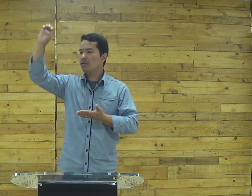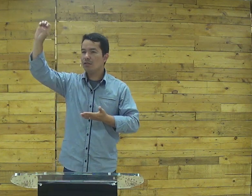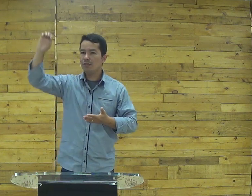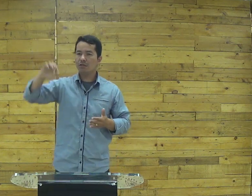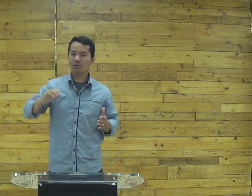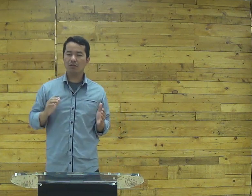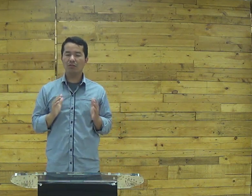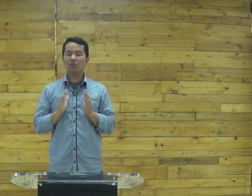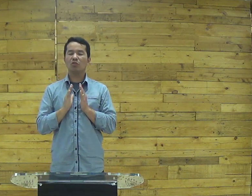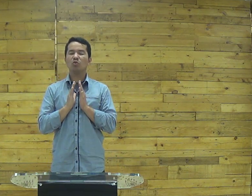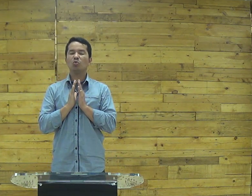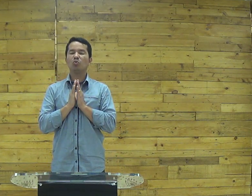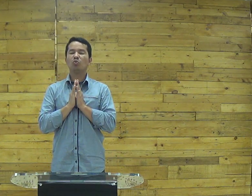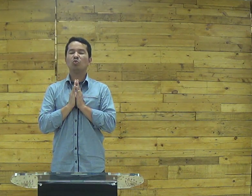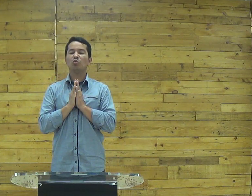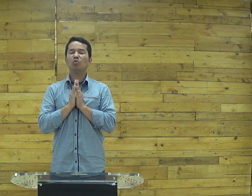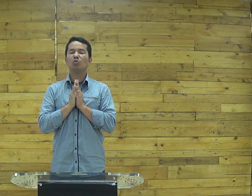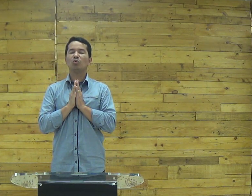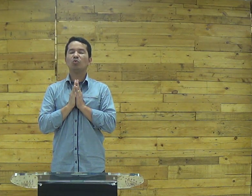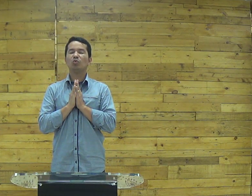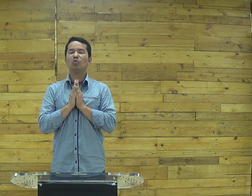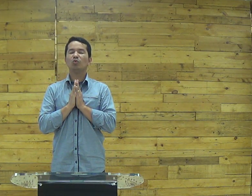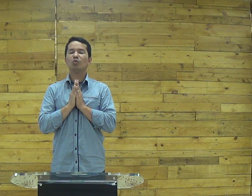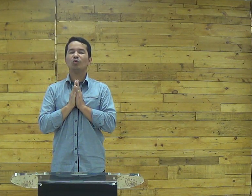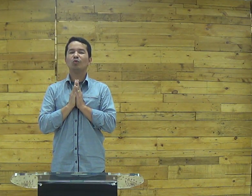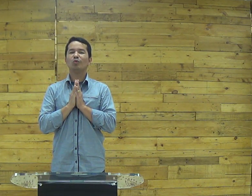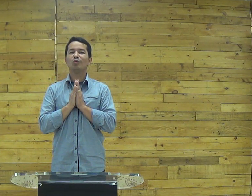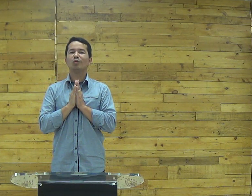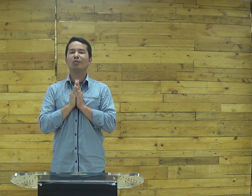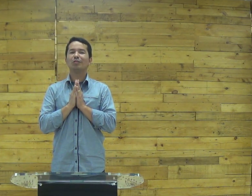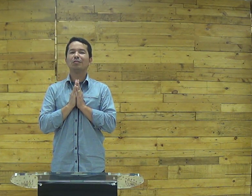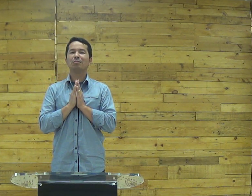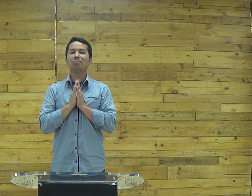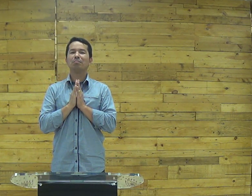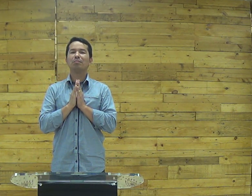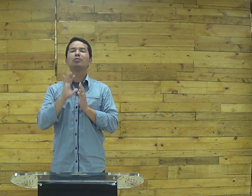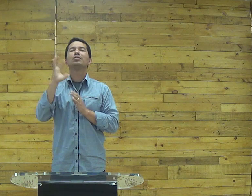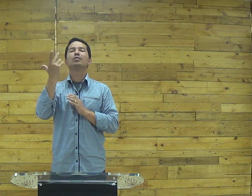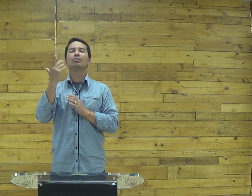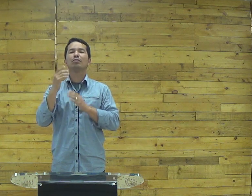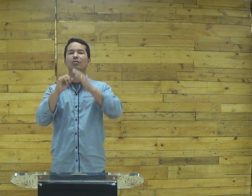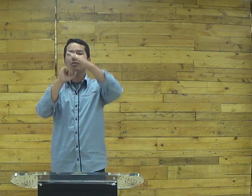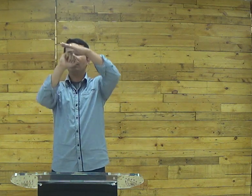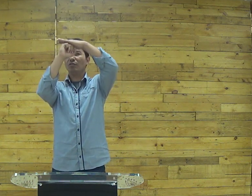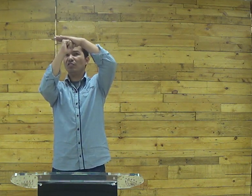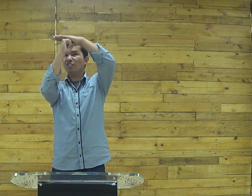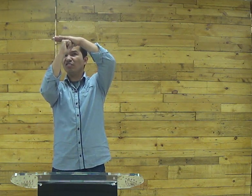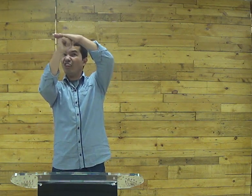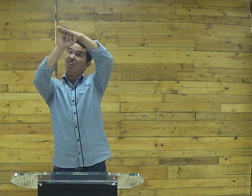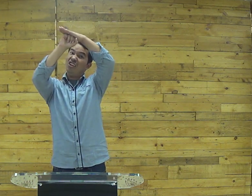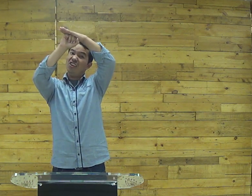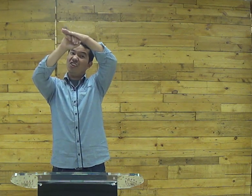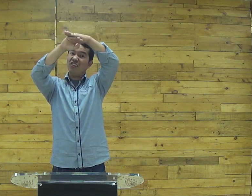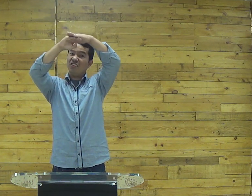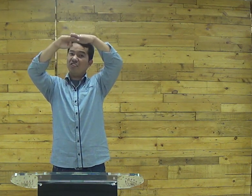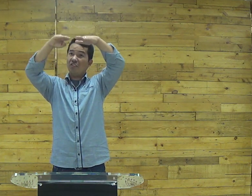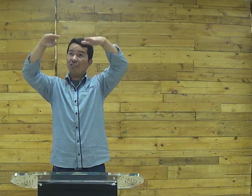Nada acontece. E Elias simplesmente ora. Só ora. E o que acontece?